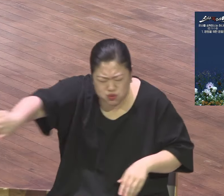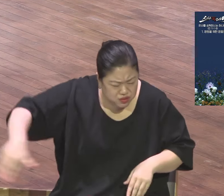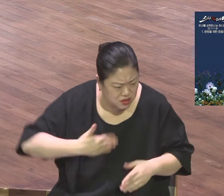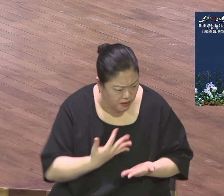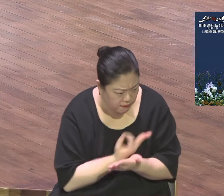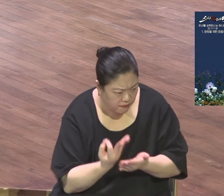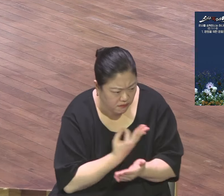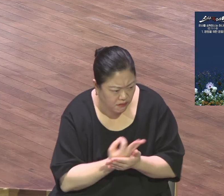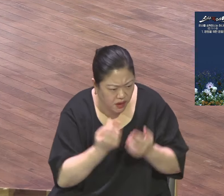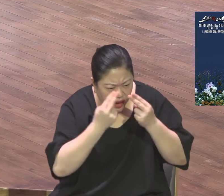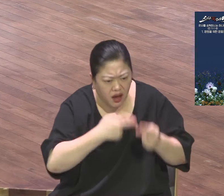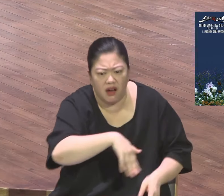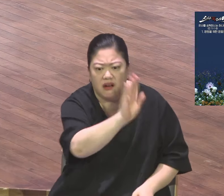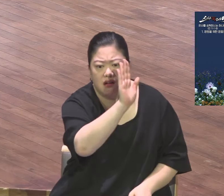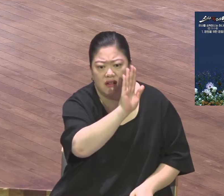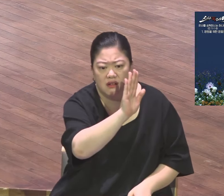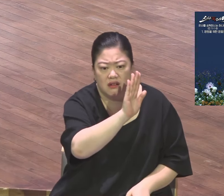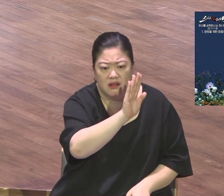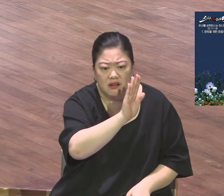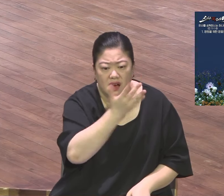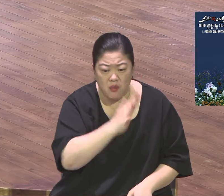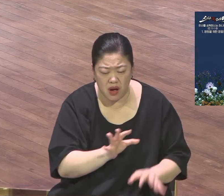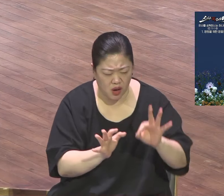교회도 마찬가지예요.